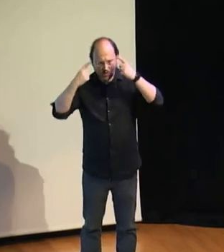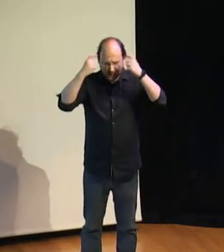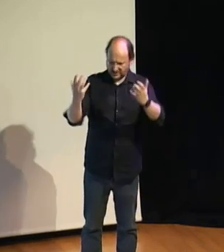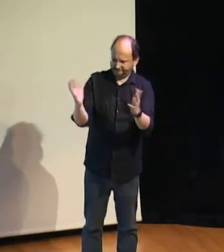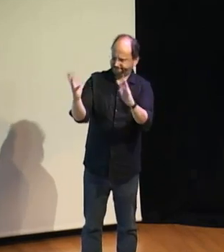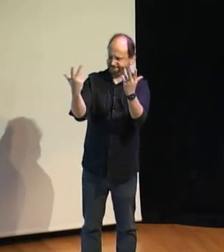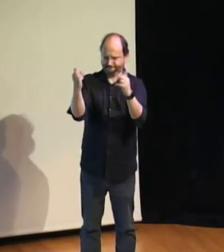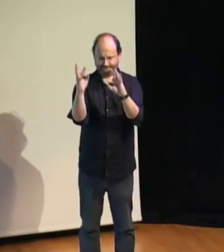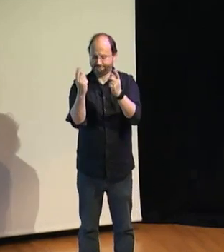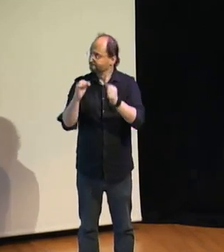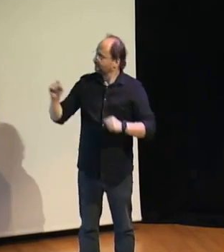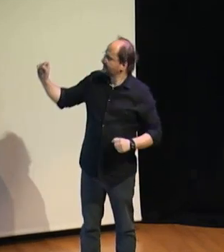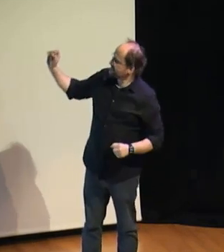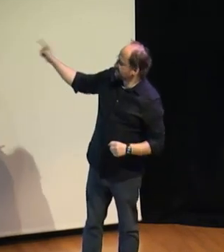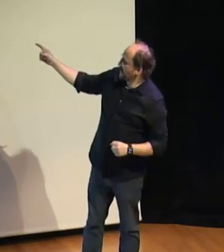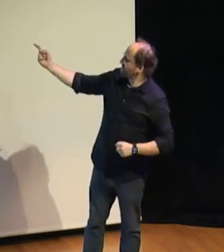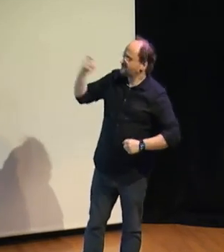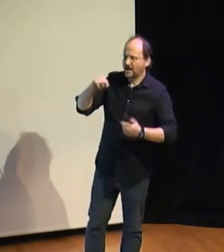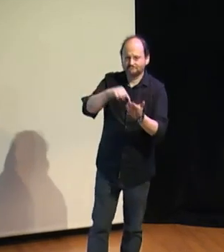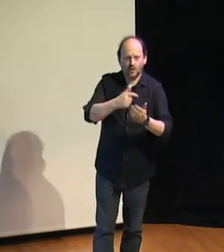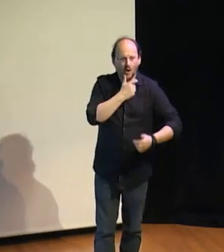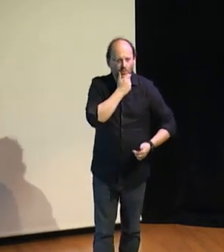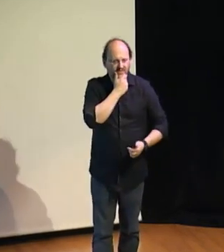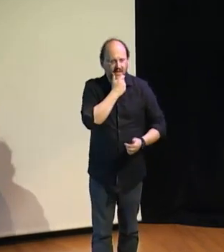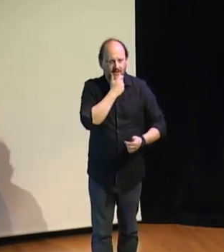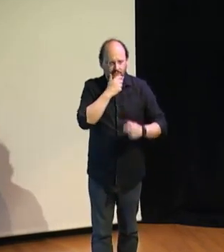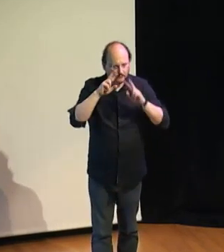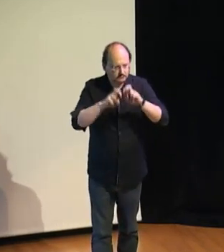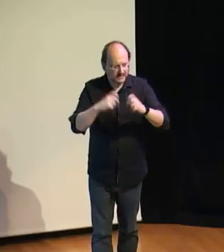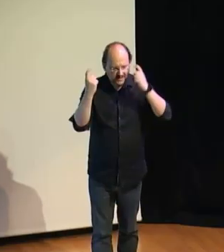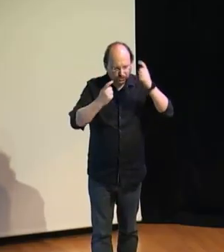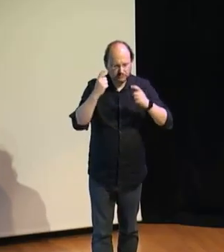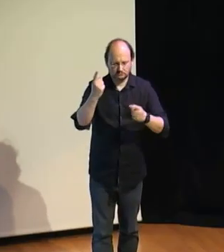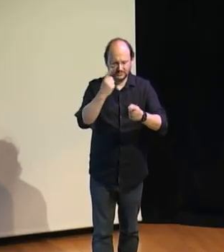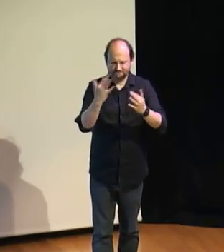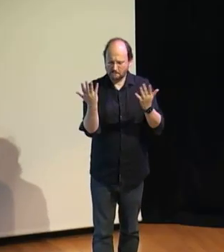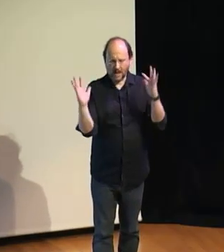donc on a des témoignages, on a des réflexions théoriques, et on a